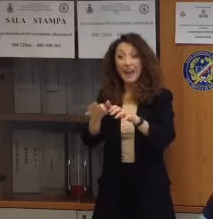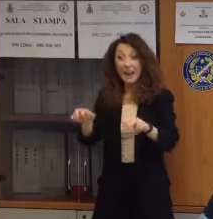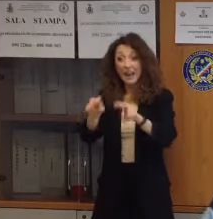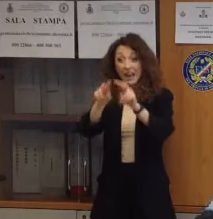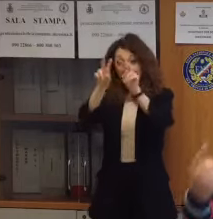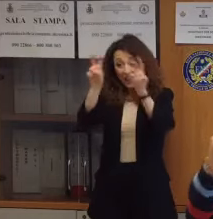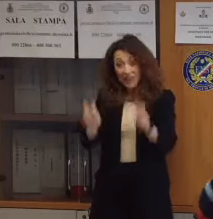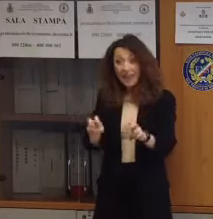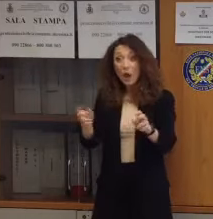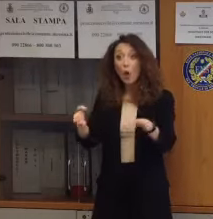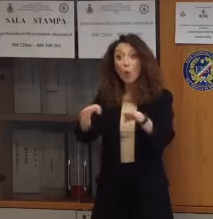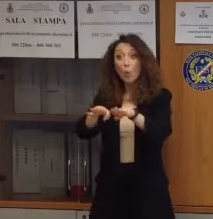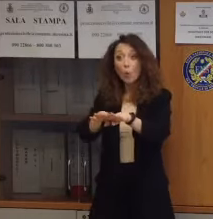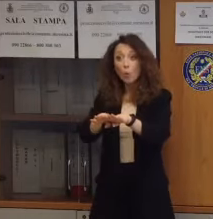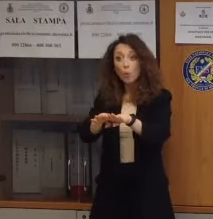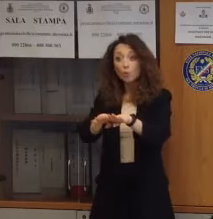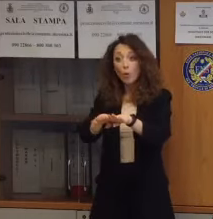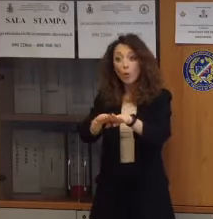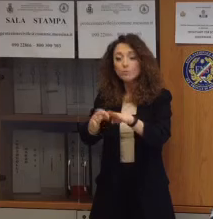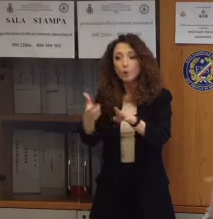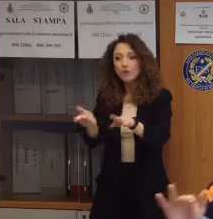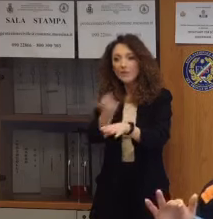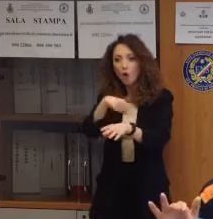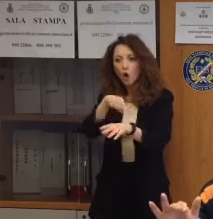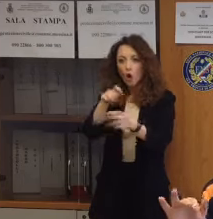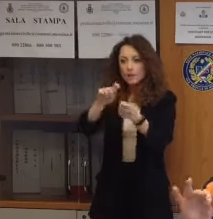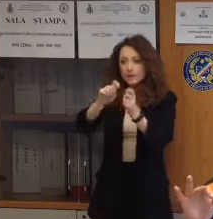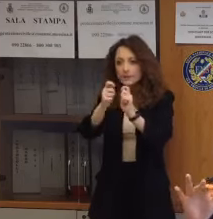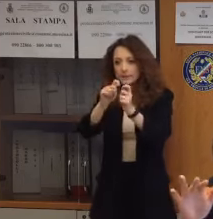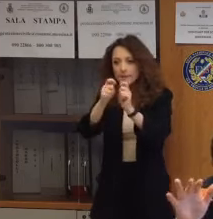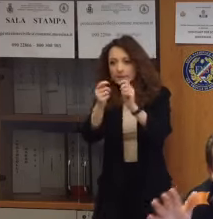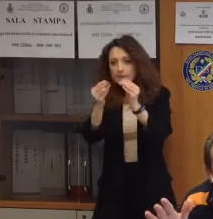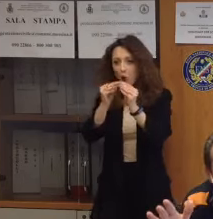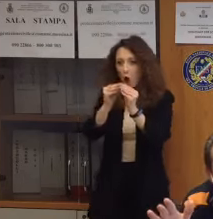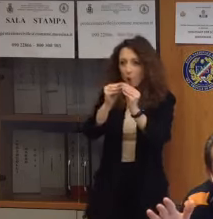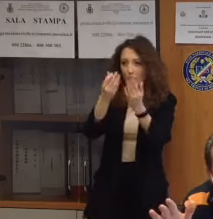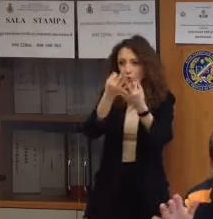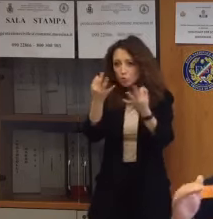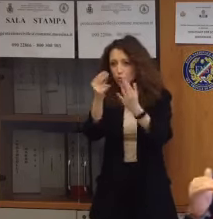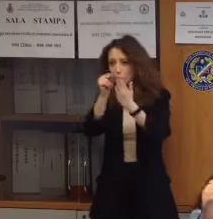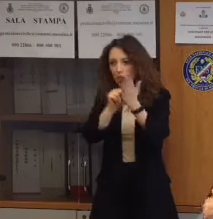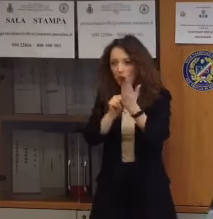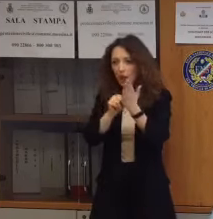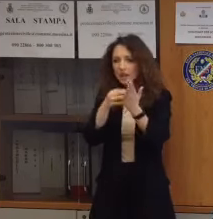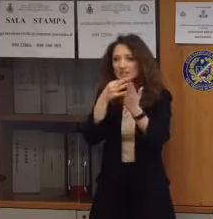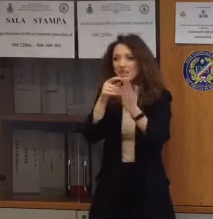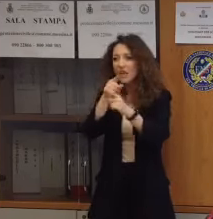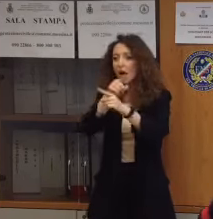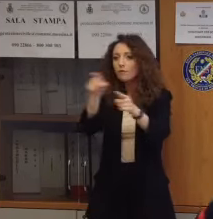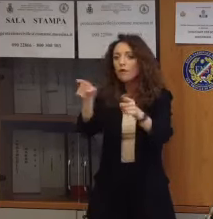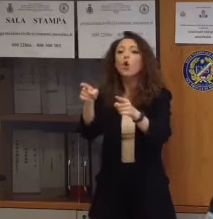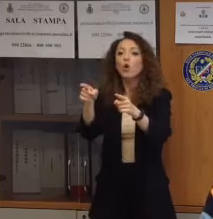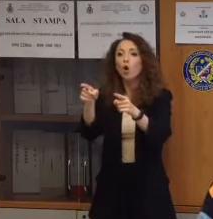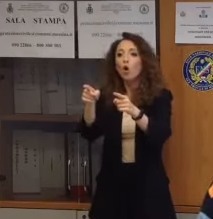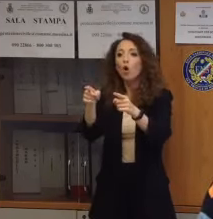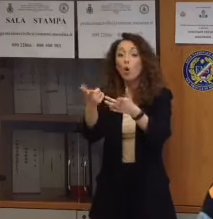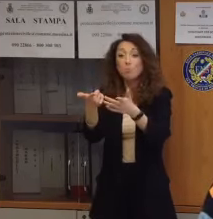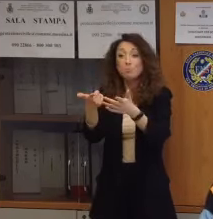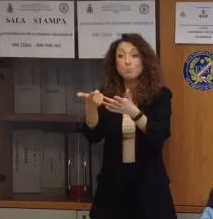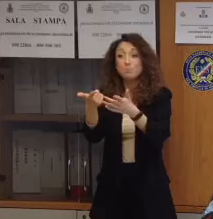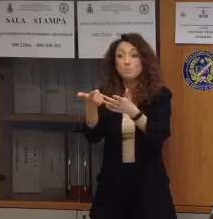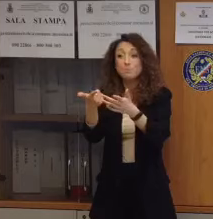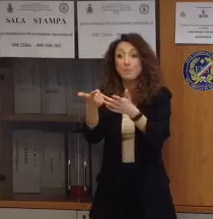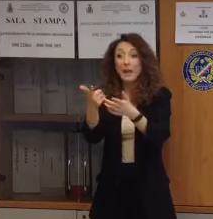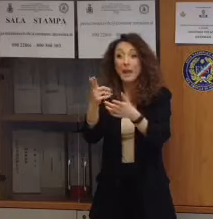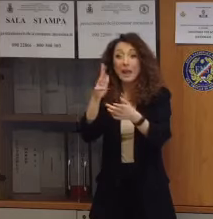Quindi quello che vi è stato riconosciuto lo perderete seduta stante. Non solo sarete denunciati